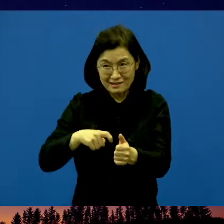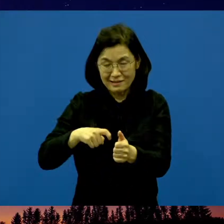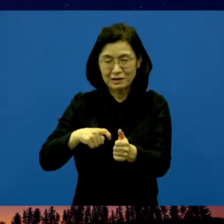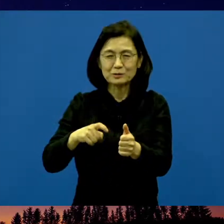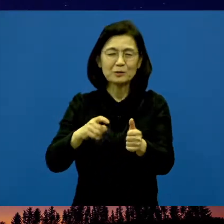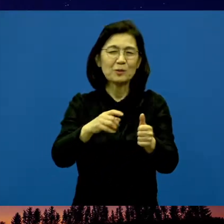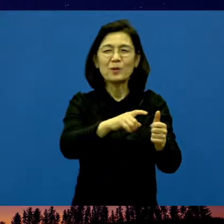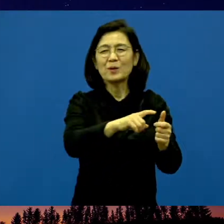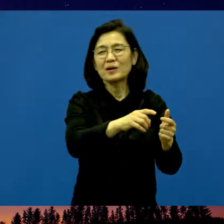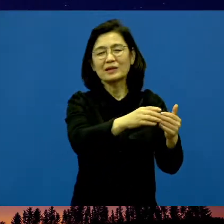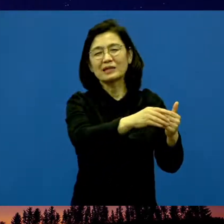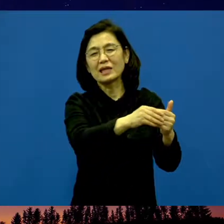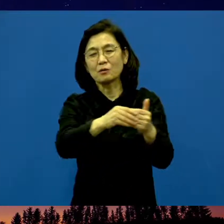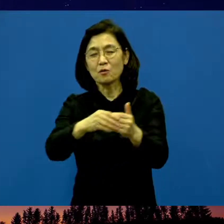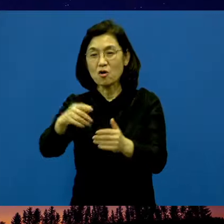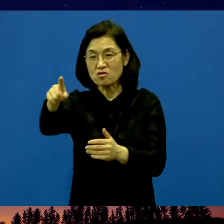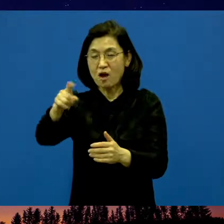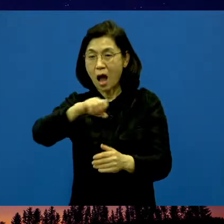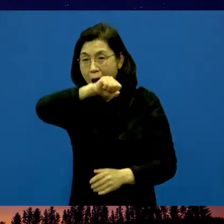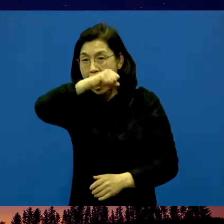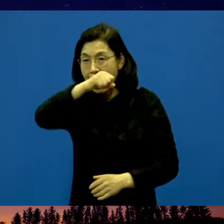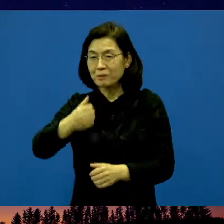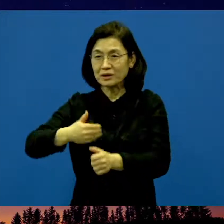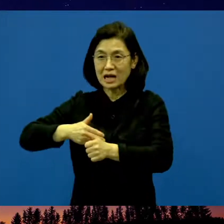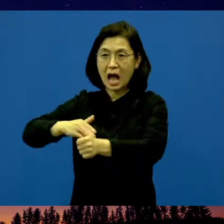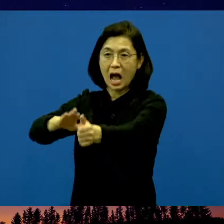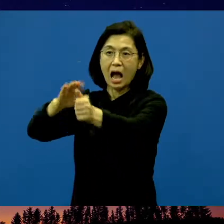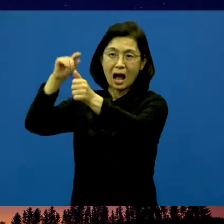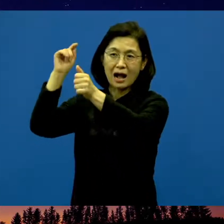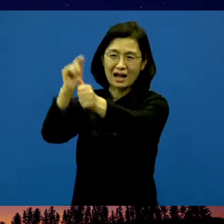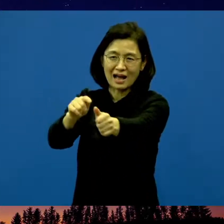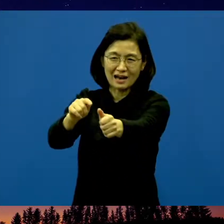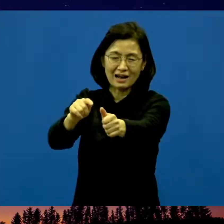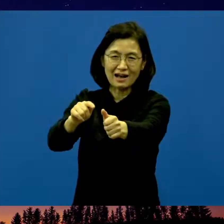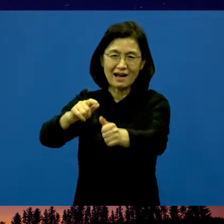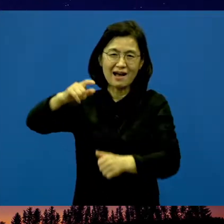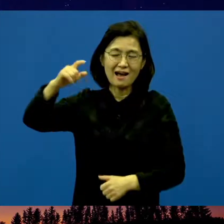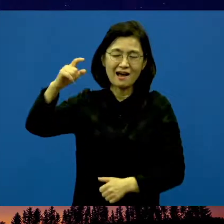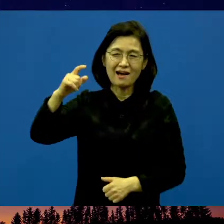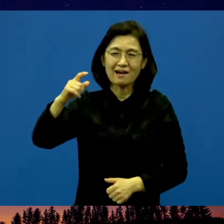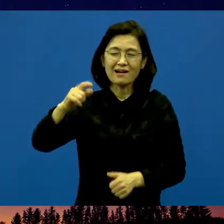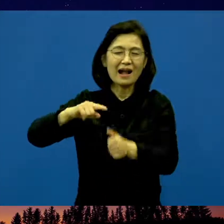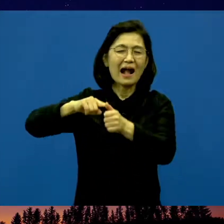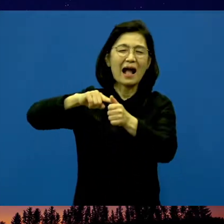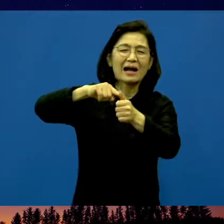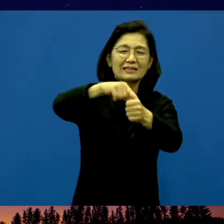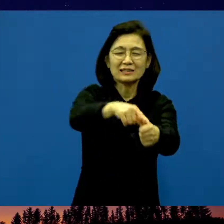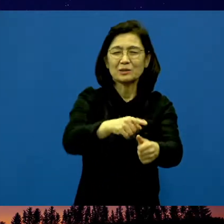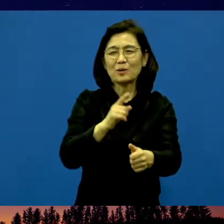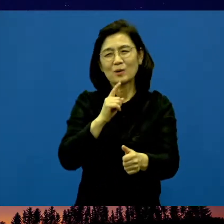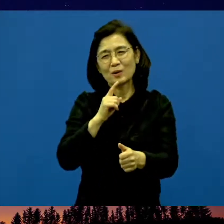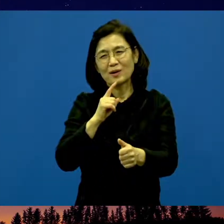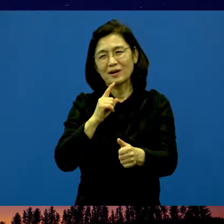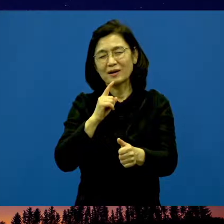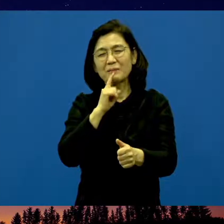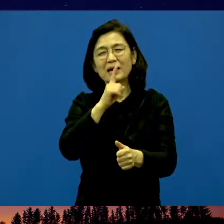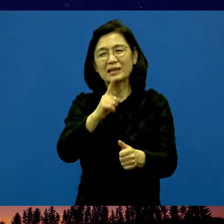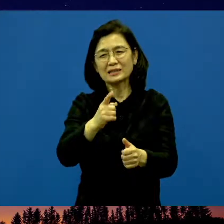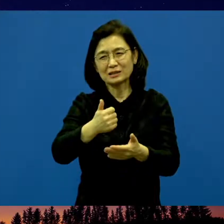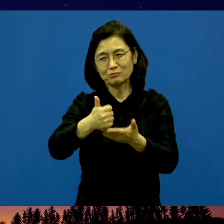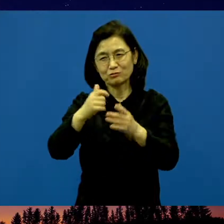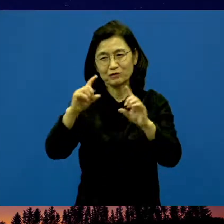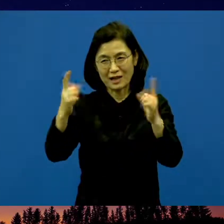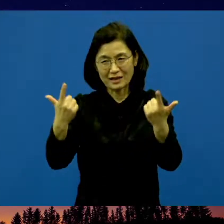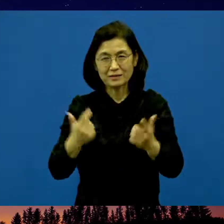너 케냐 가 뭐 이렇게 하시는 수단 가 이렇게 하시는 분이 아니에요. 여러분,